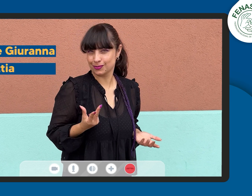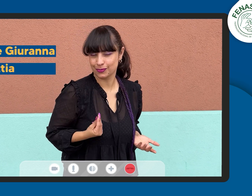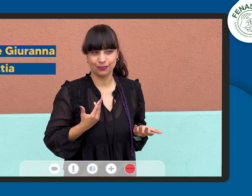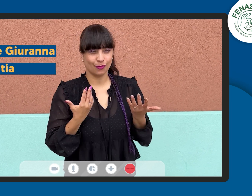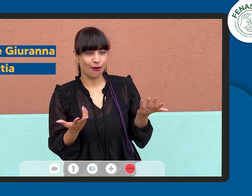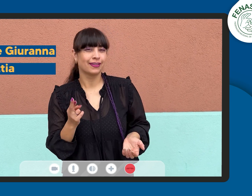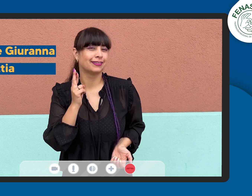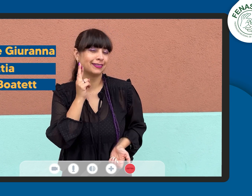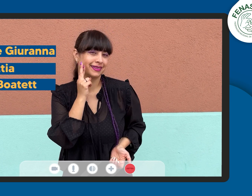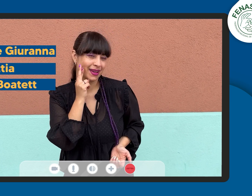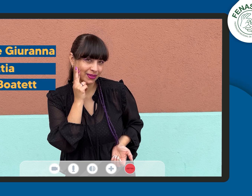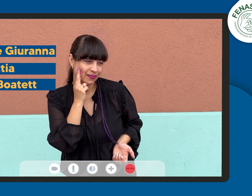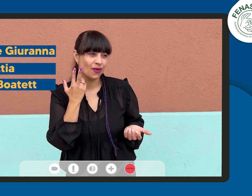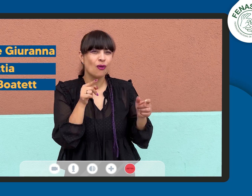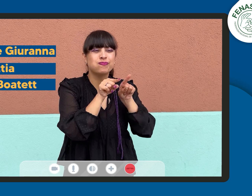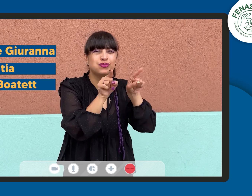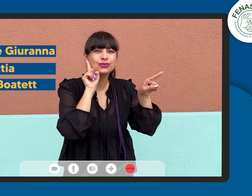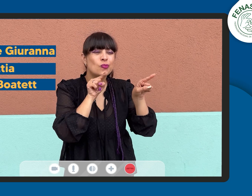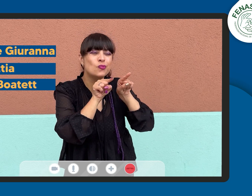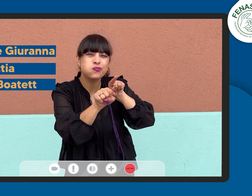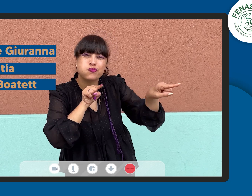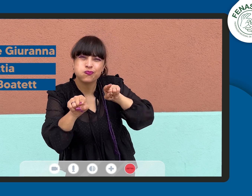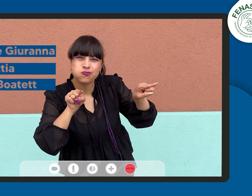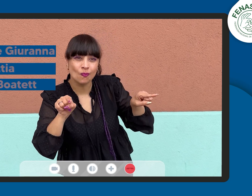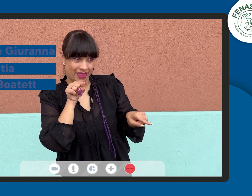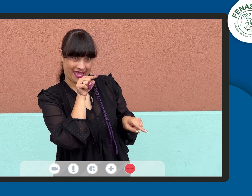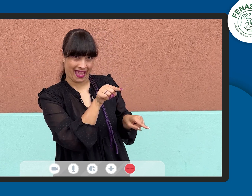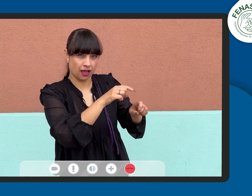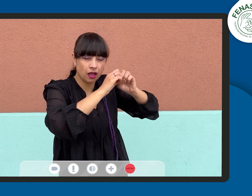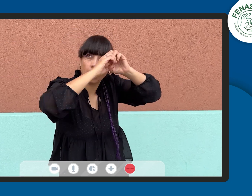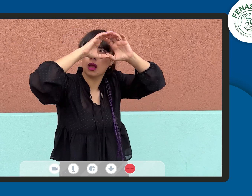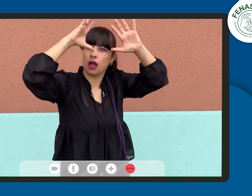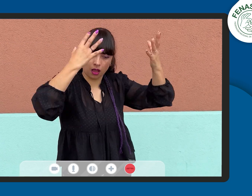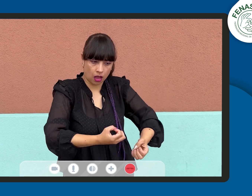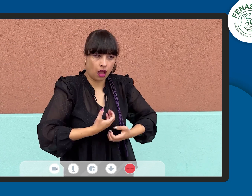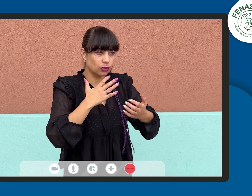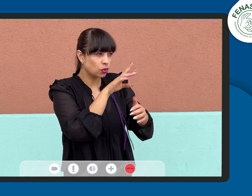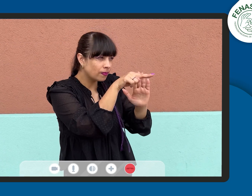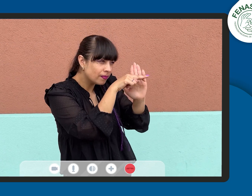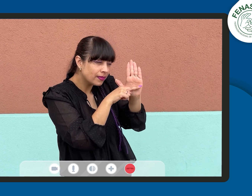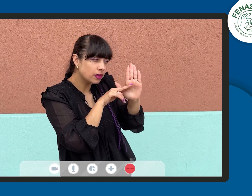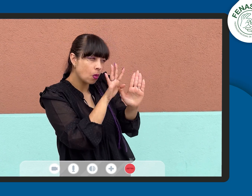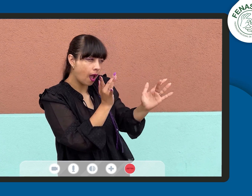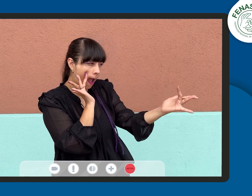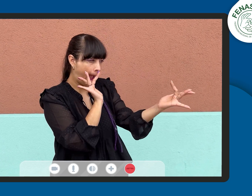Giurana, Simonatia y Ricardo Boatet, entre otros referentes sordos, cada uno de ellos tiene su